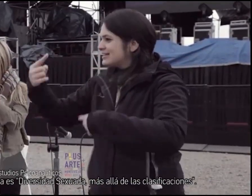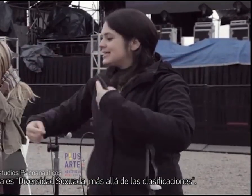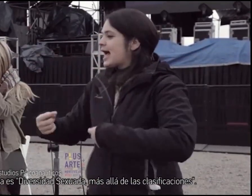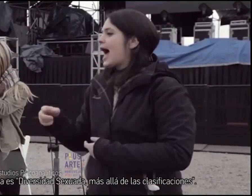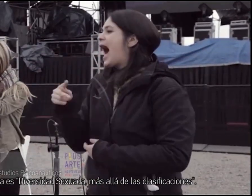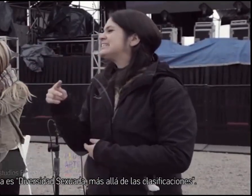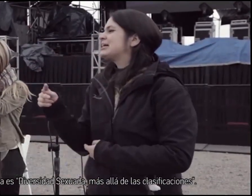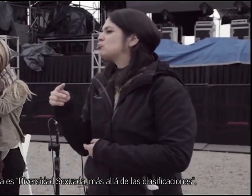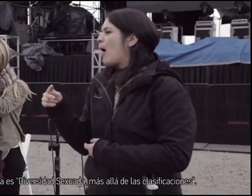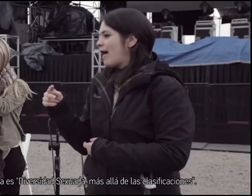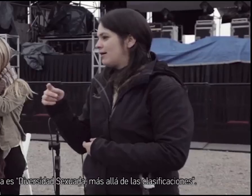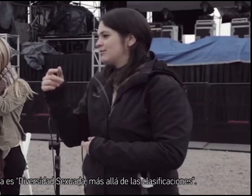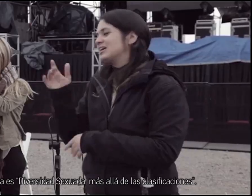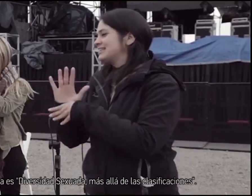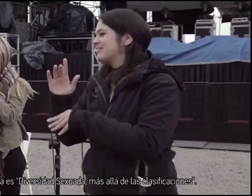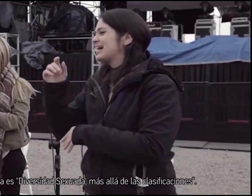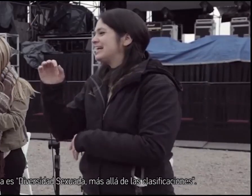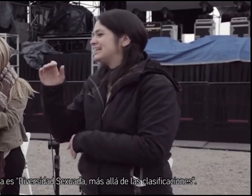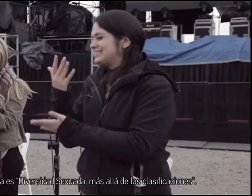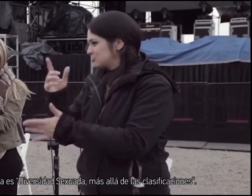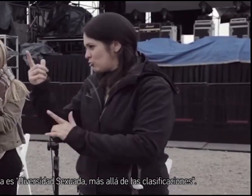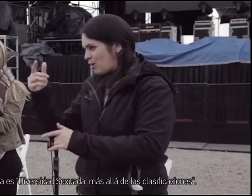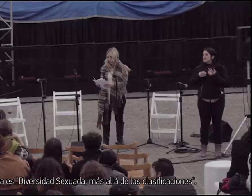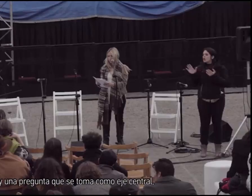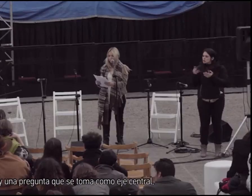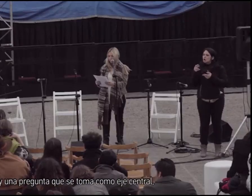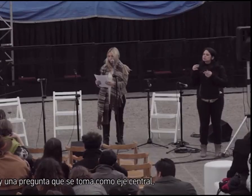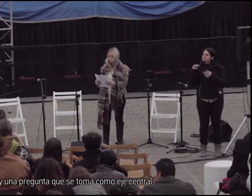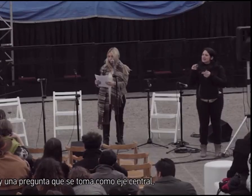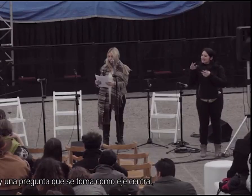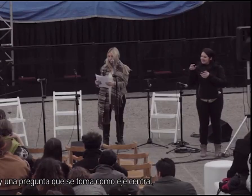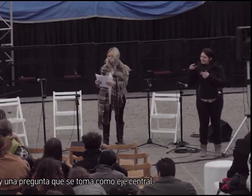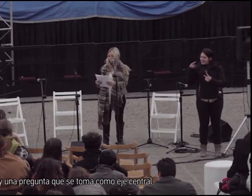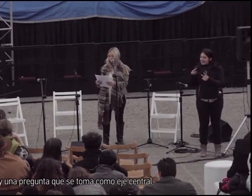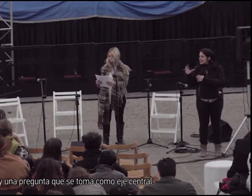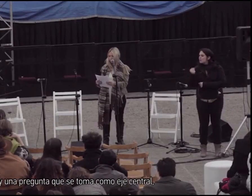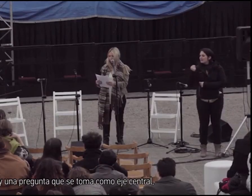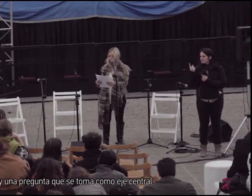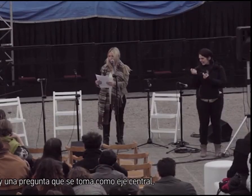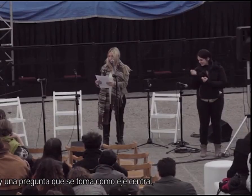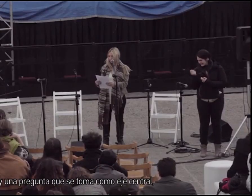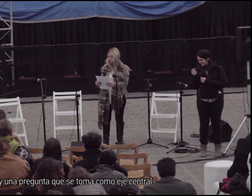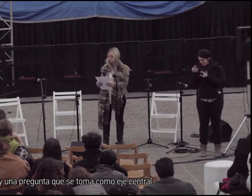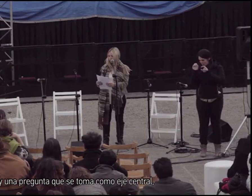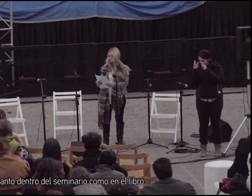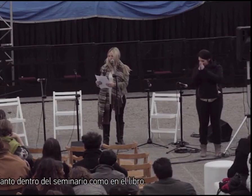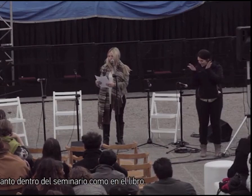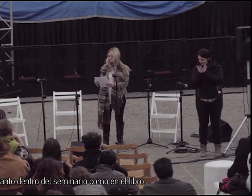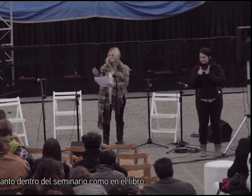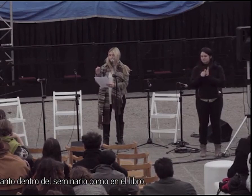sexuada, más allá de las clasificaciones. Hay una pregunta que se toma como eje